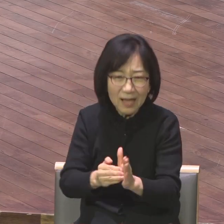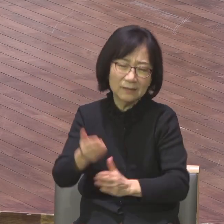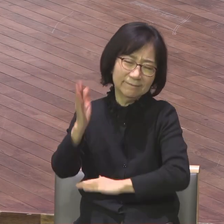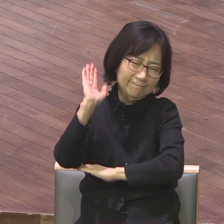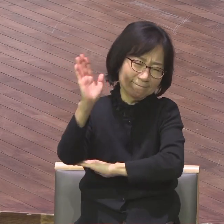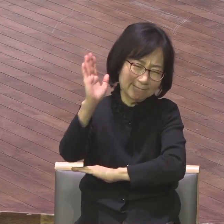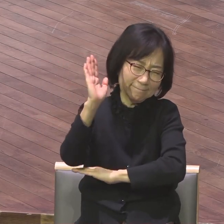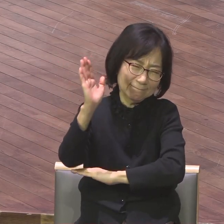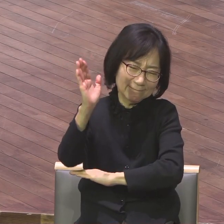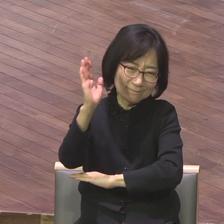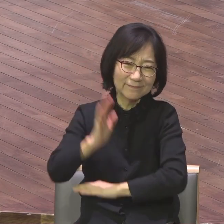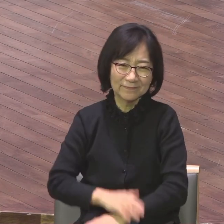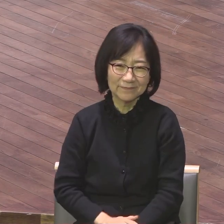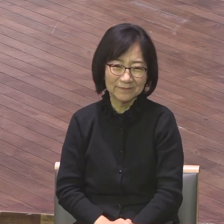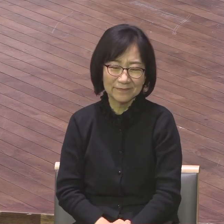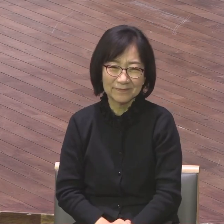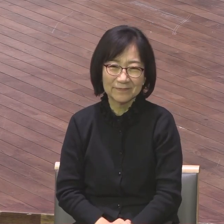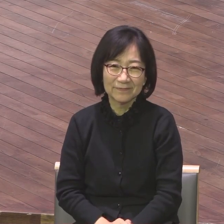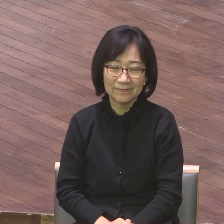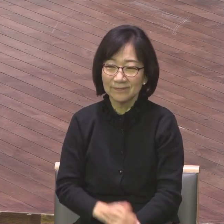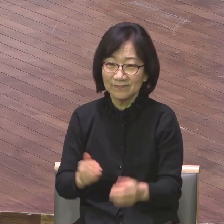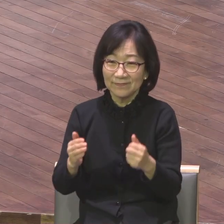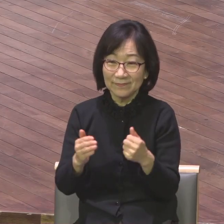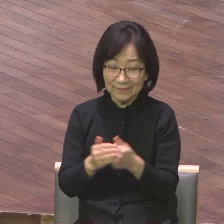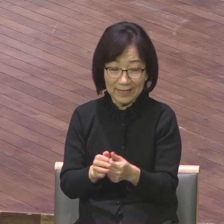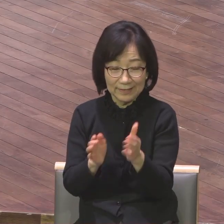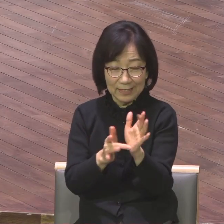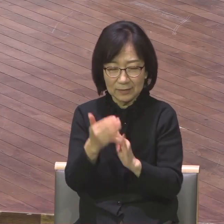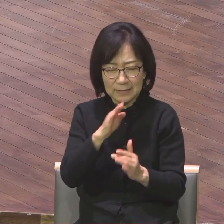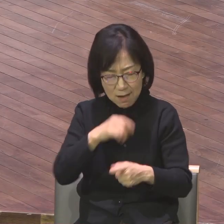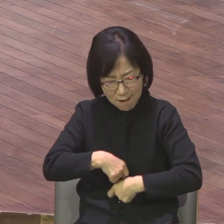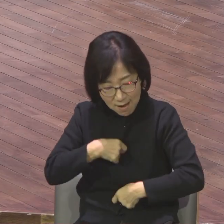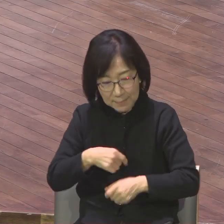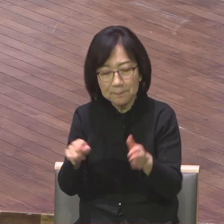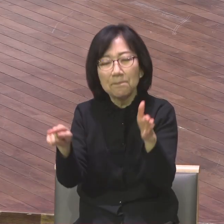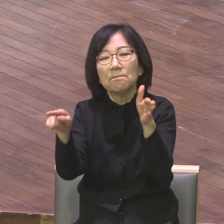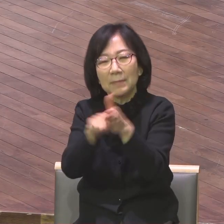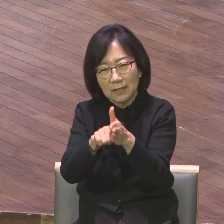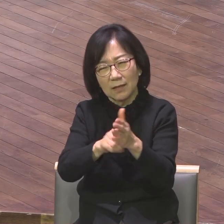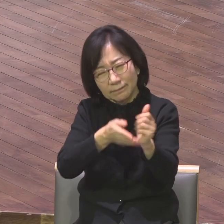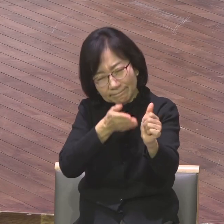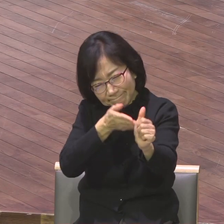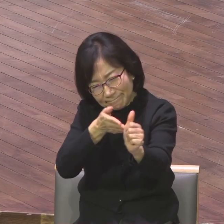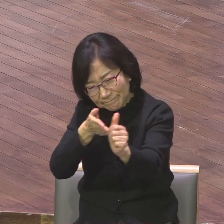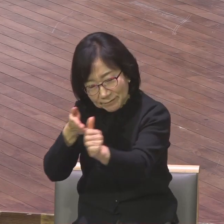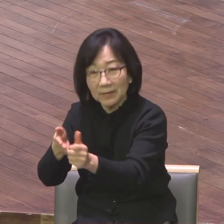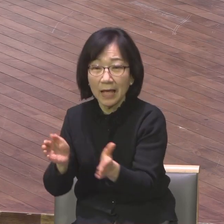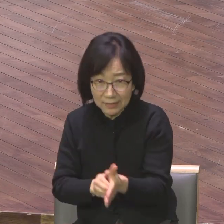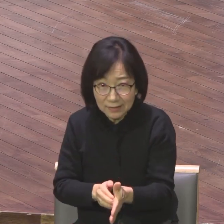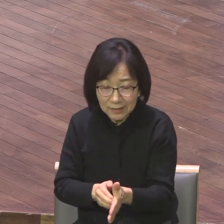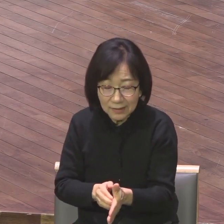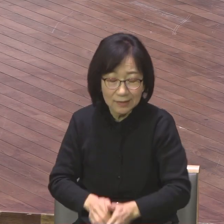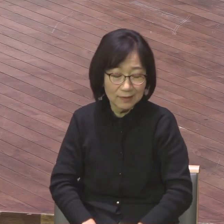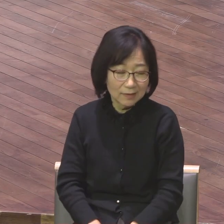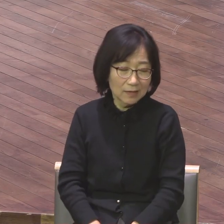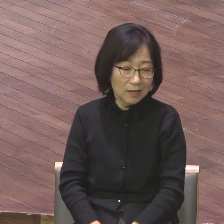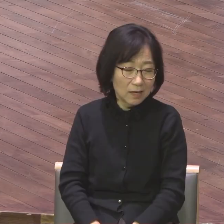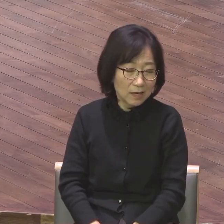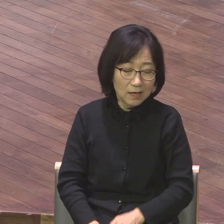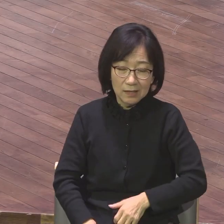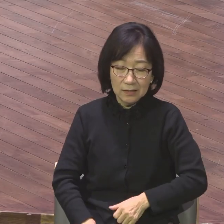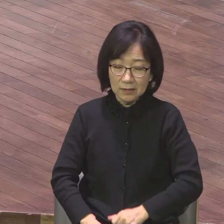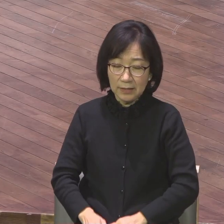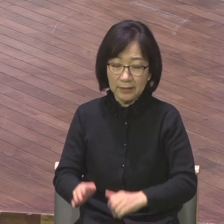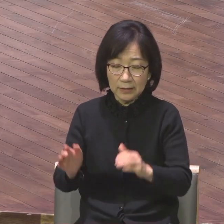예수를 진심으로 맞이해야 한다. 이렇게 오늘 본문에서 왜 예수 그리스도만